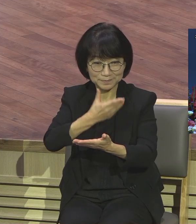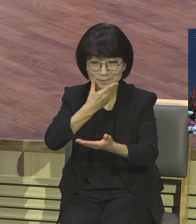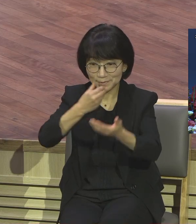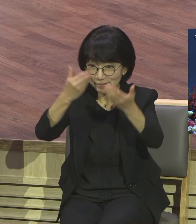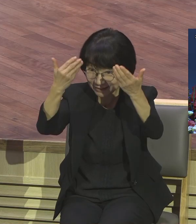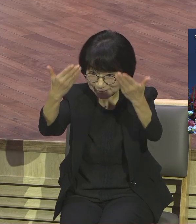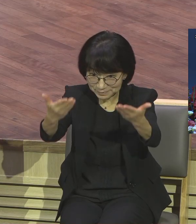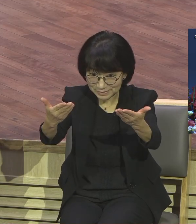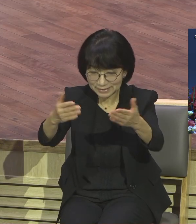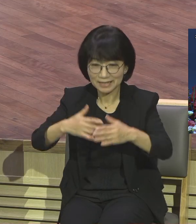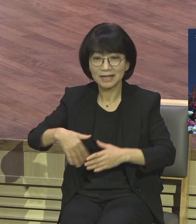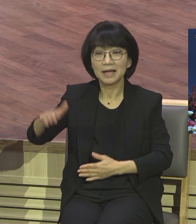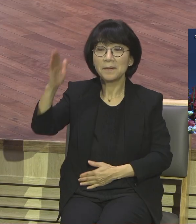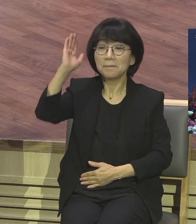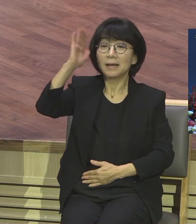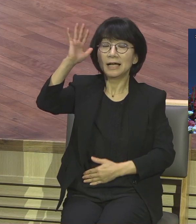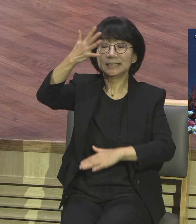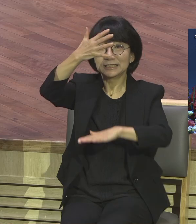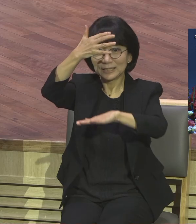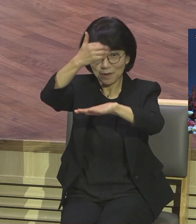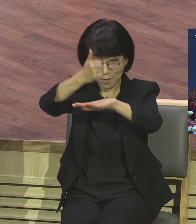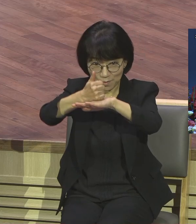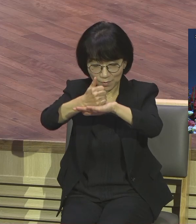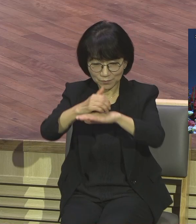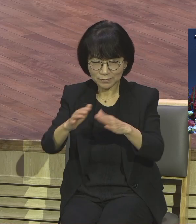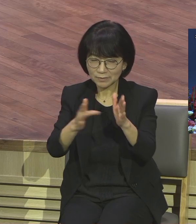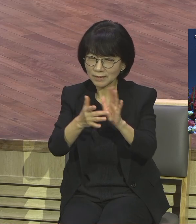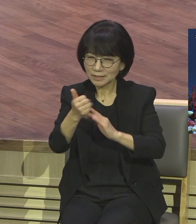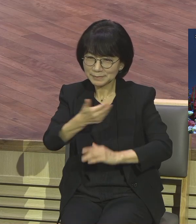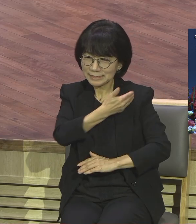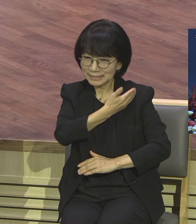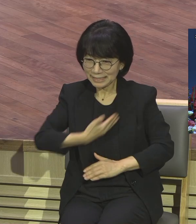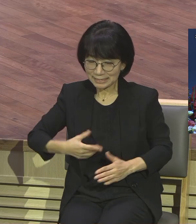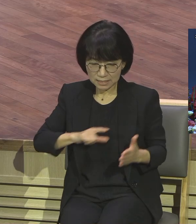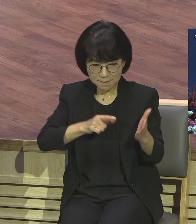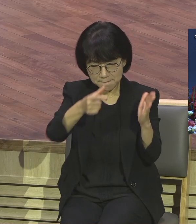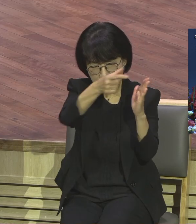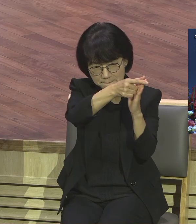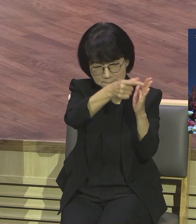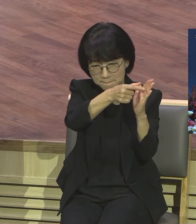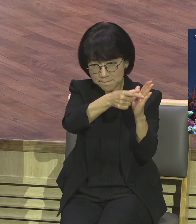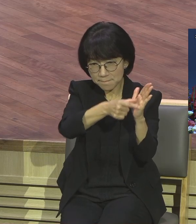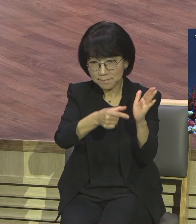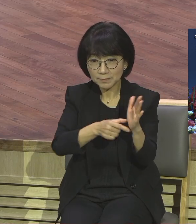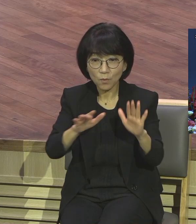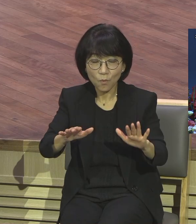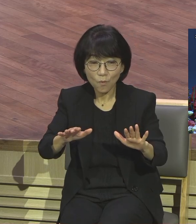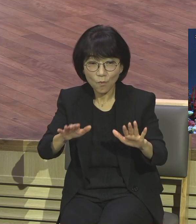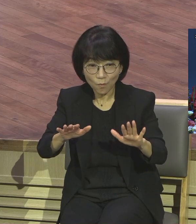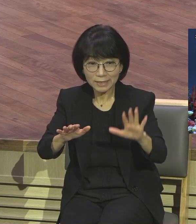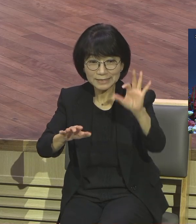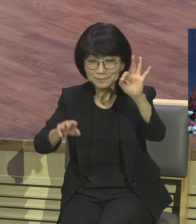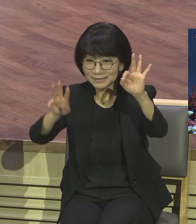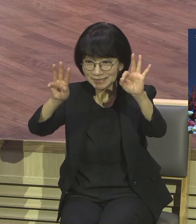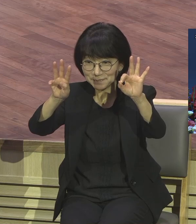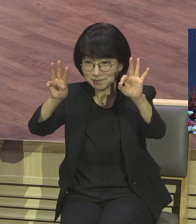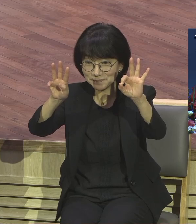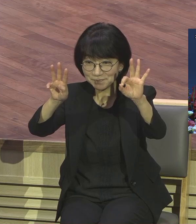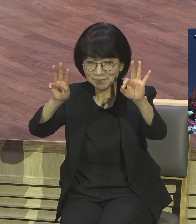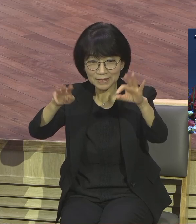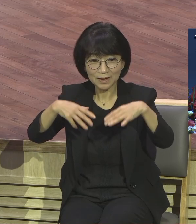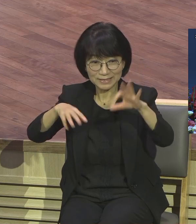결론입니다. 예수님의 이 제자 명단이 기록된 본문 3절에 보면 한 가지 독특한